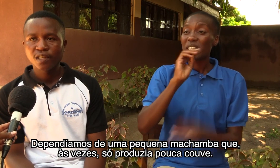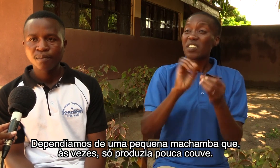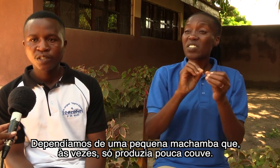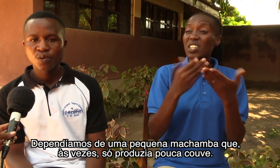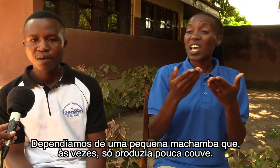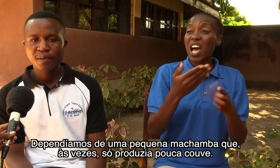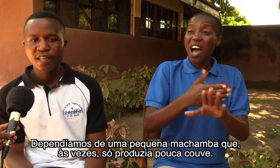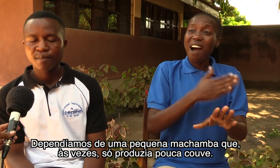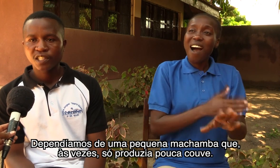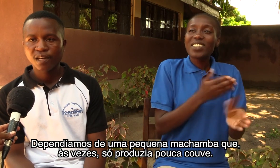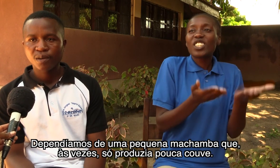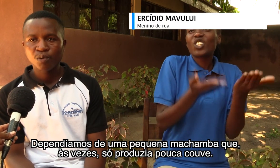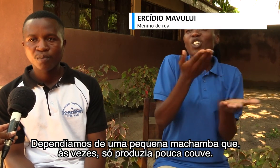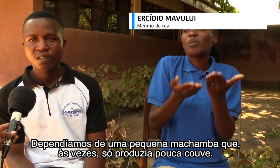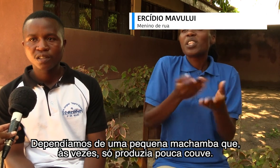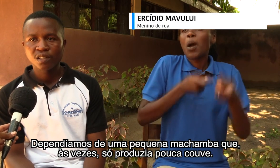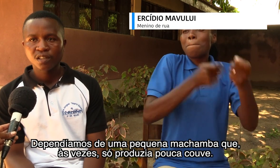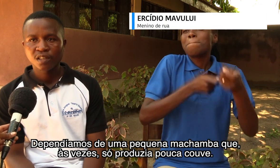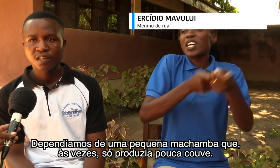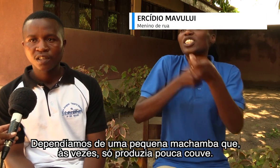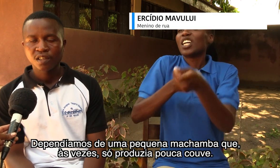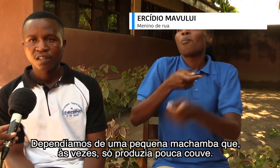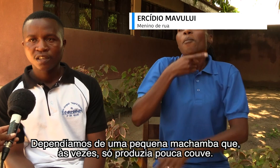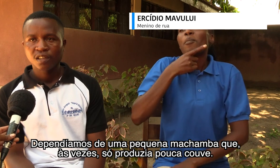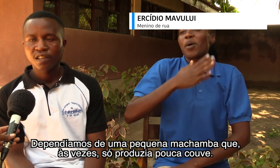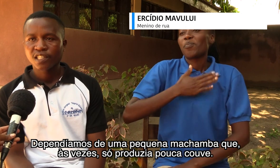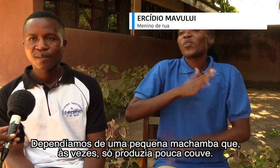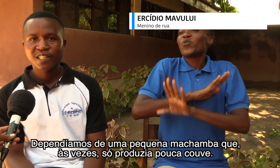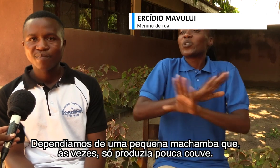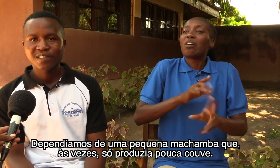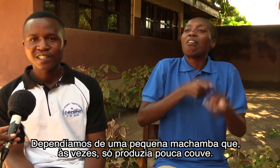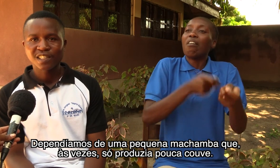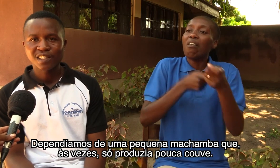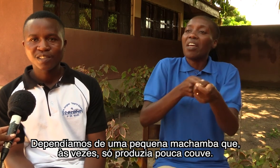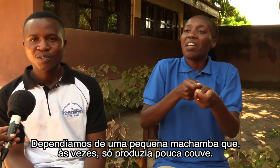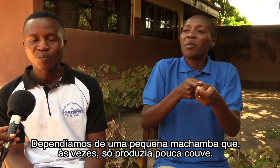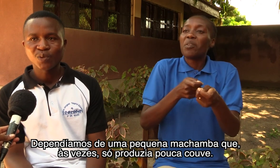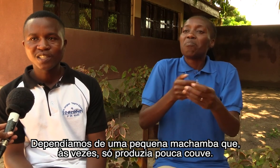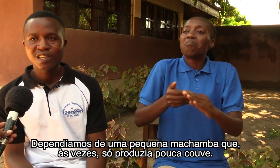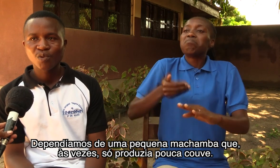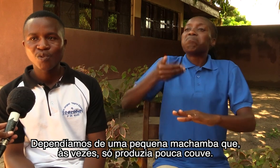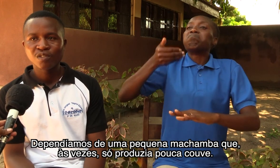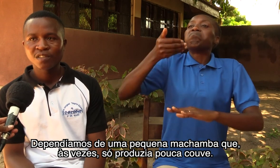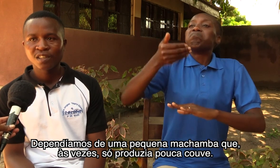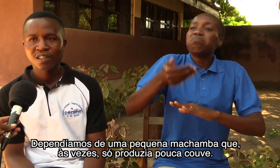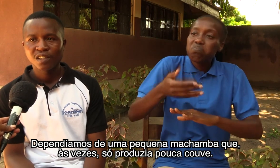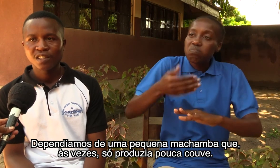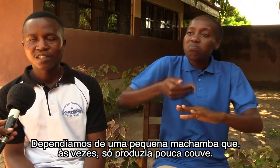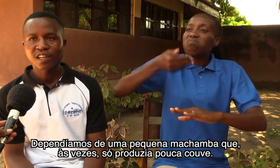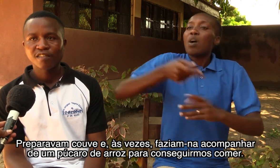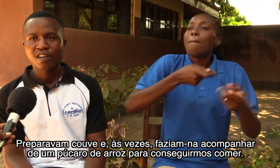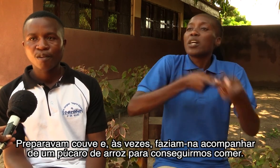só dependíamos de uma pequena machamba que meu pai tinha. Essa machamba às vezes só produzia couve,